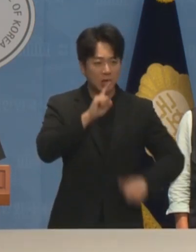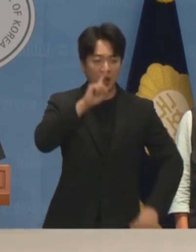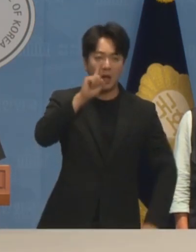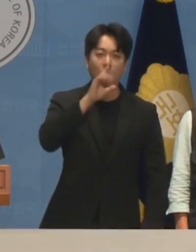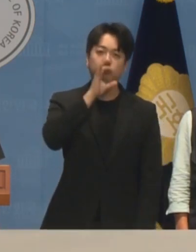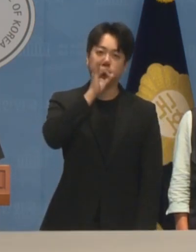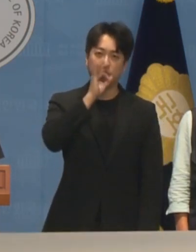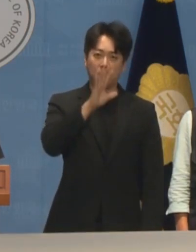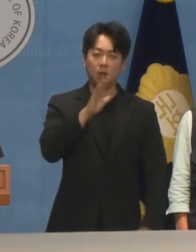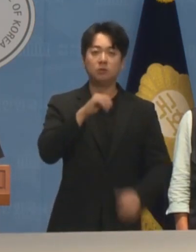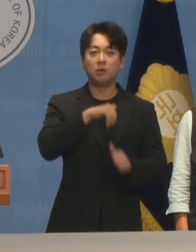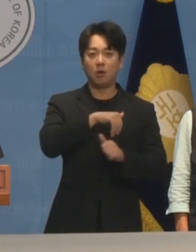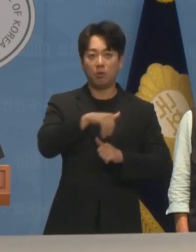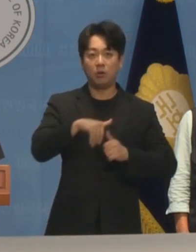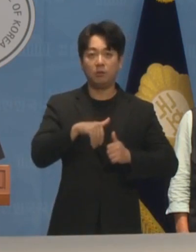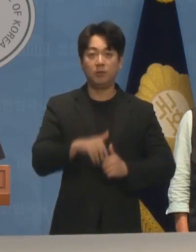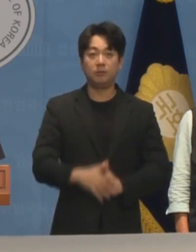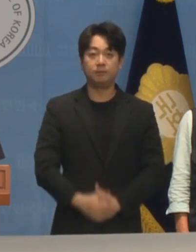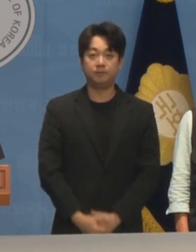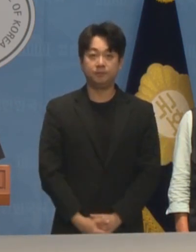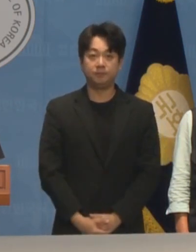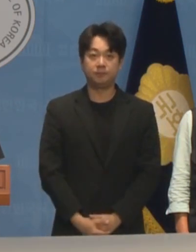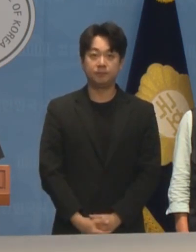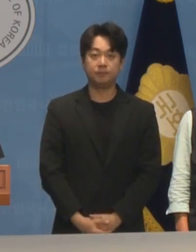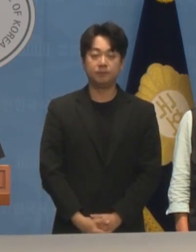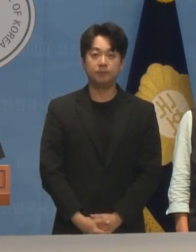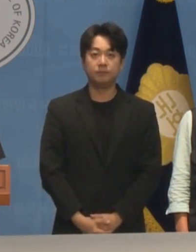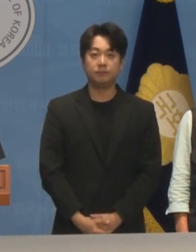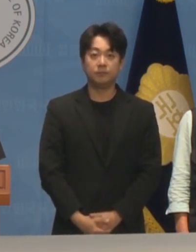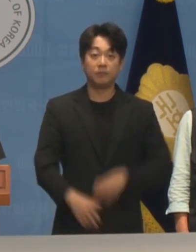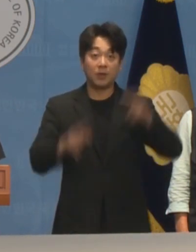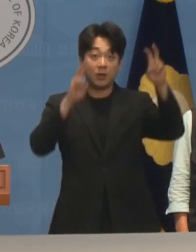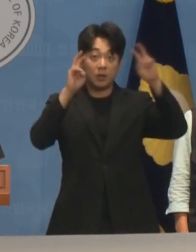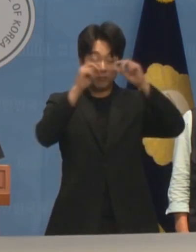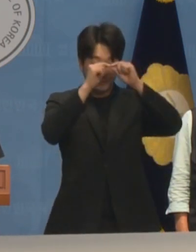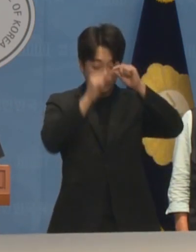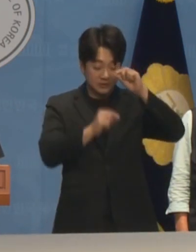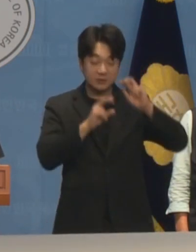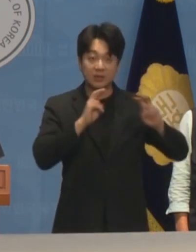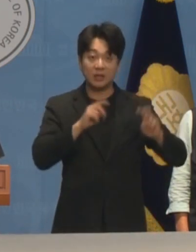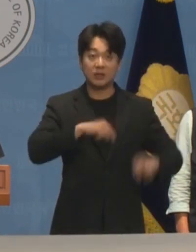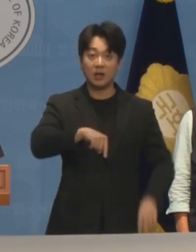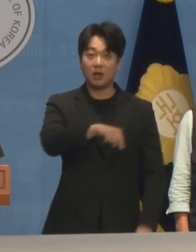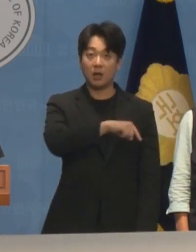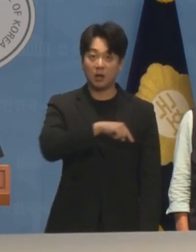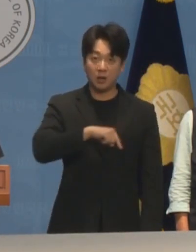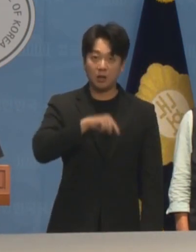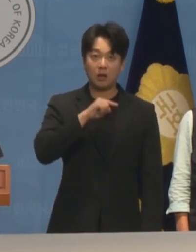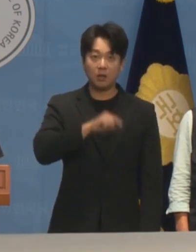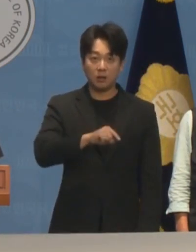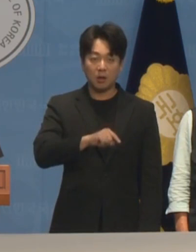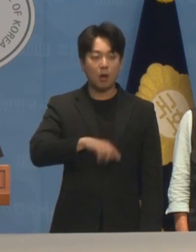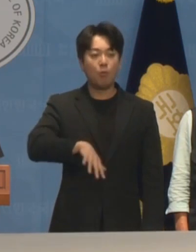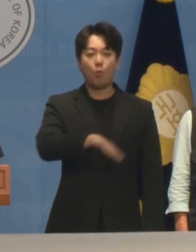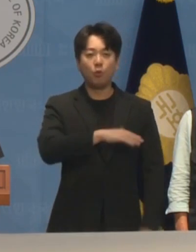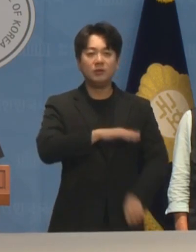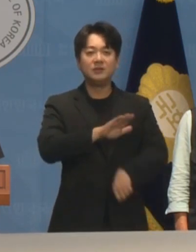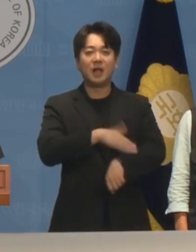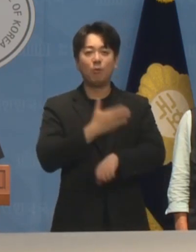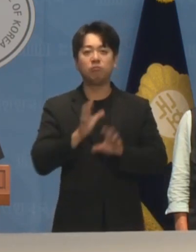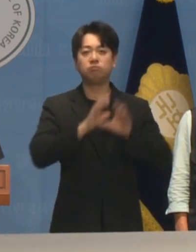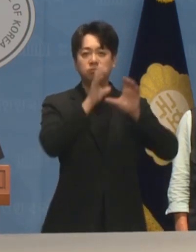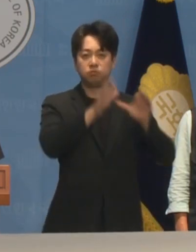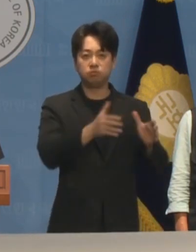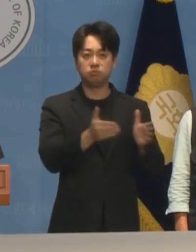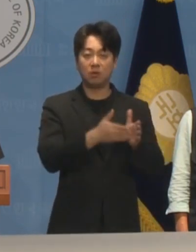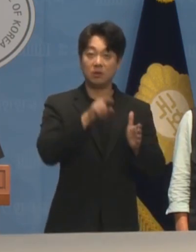곳이 없습니다. 원화청의 관계를 가지고 이야기하면서 하청업체 사장에게 모든 것들을 다 책임 전가하는 것이 이 땅